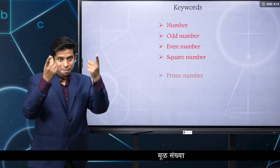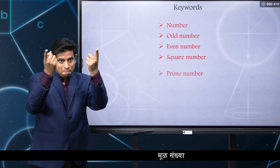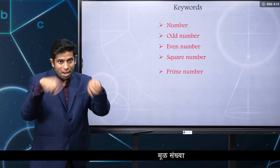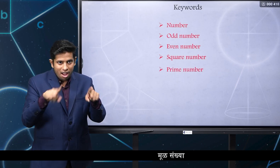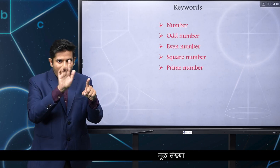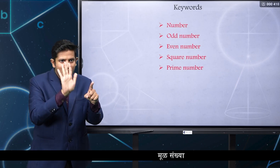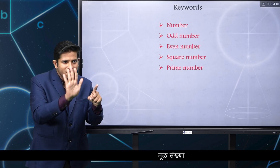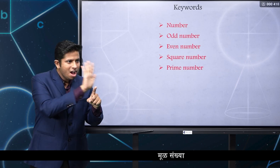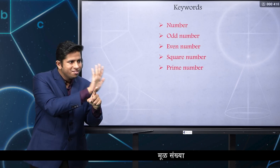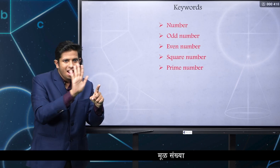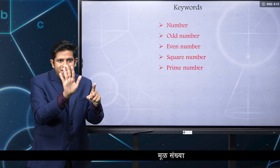मूळ संख्या